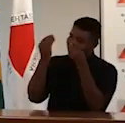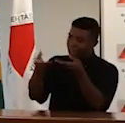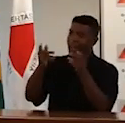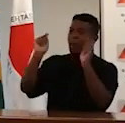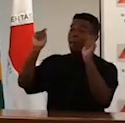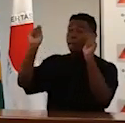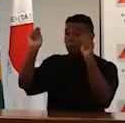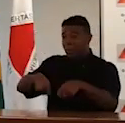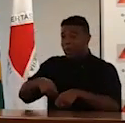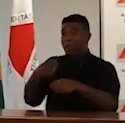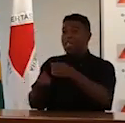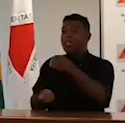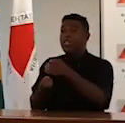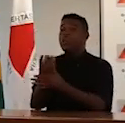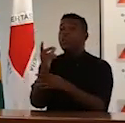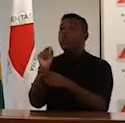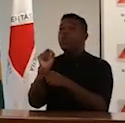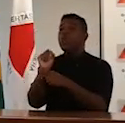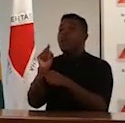uma carteira de